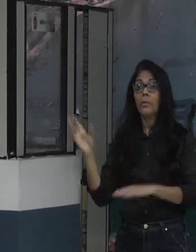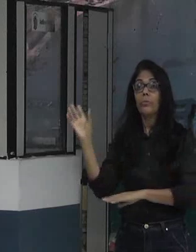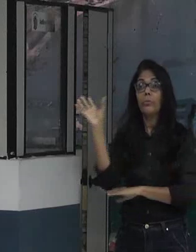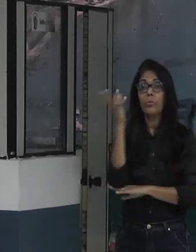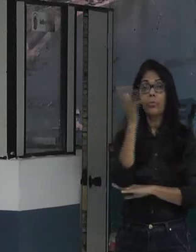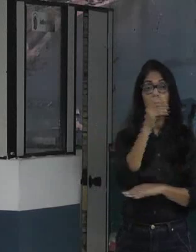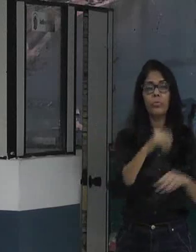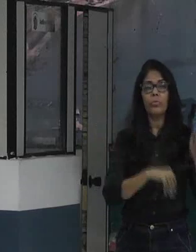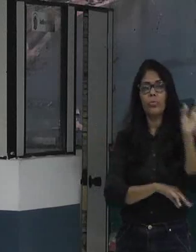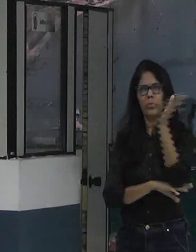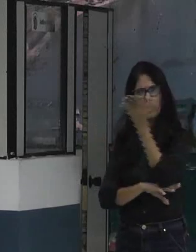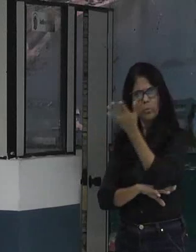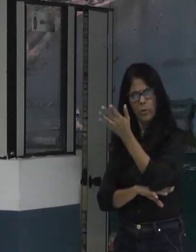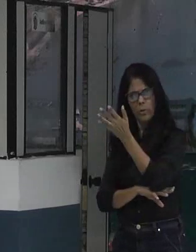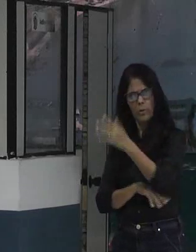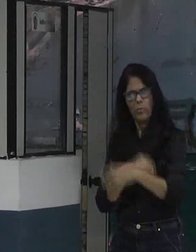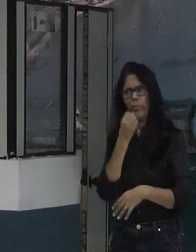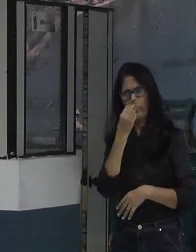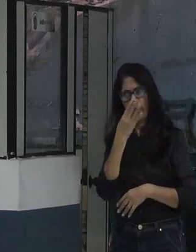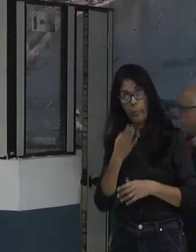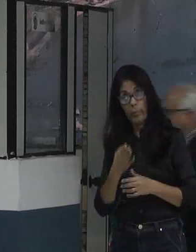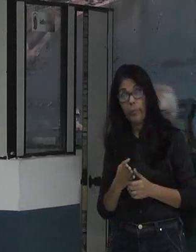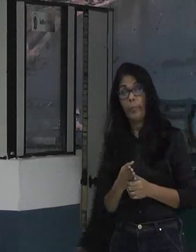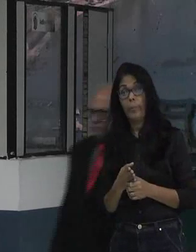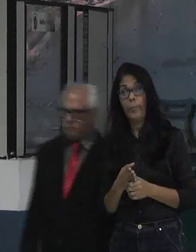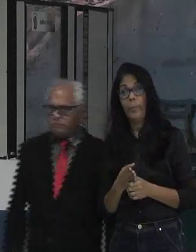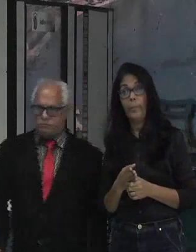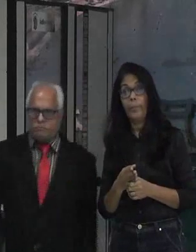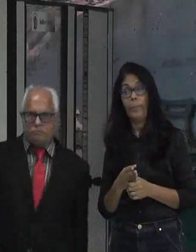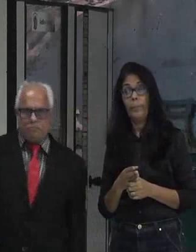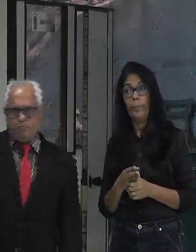vai compensar? Olha só.